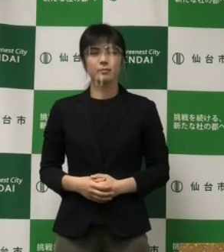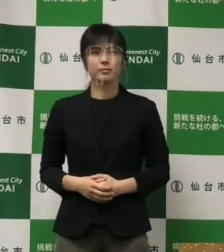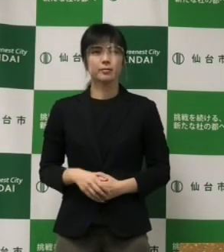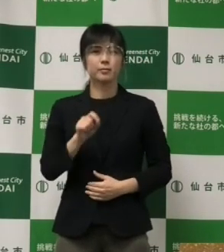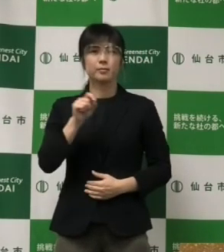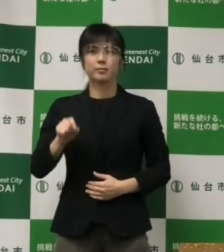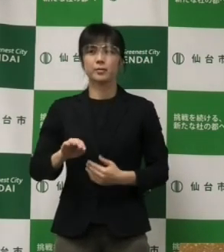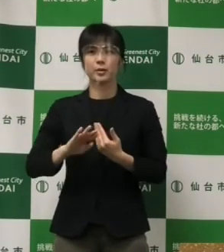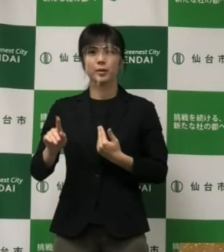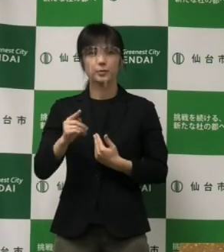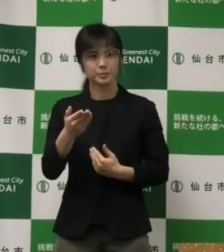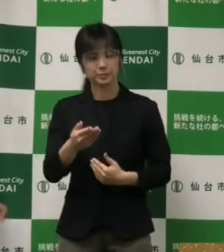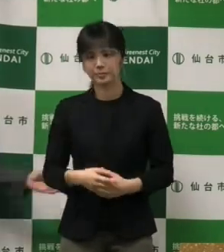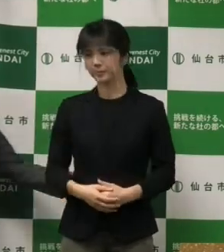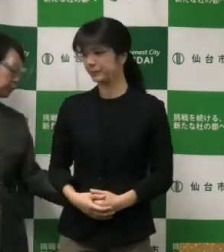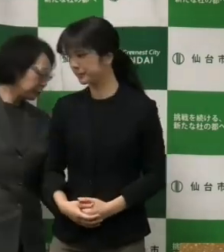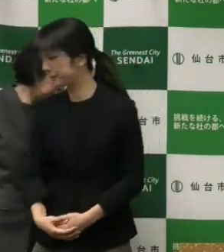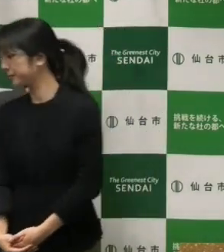他にご質問ございますでしょうか。